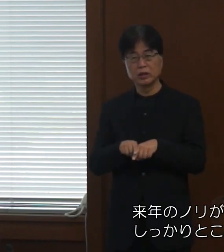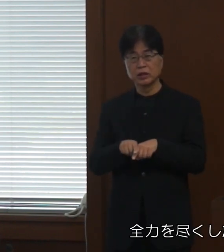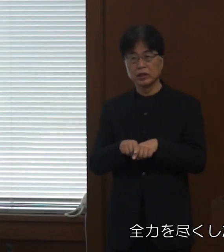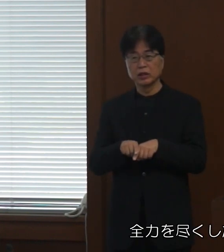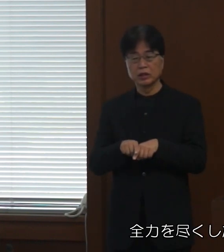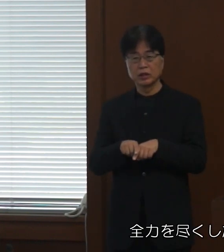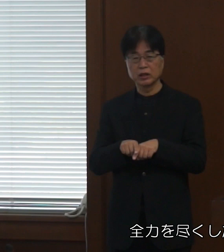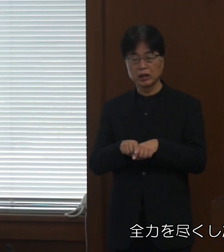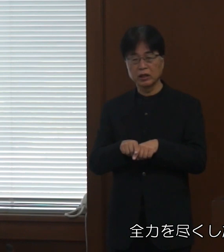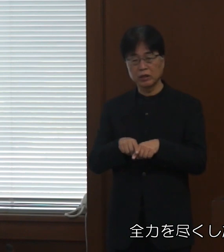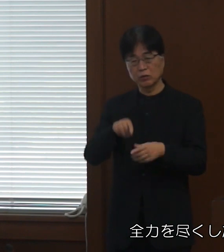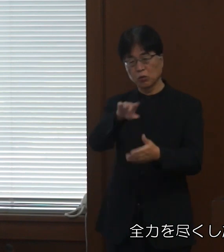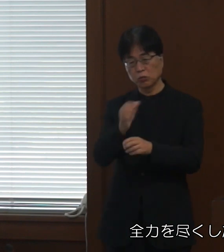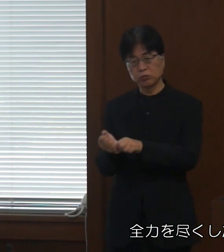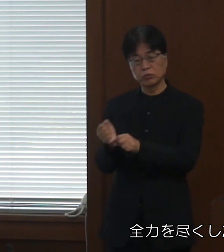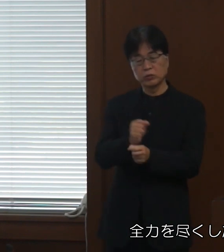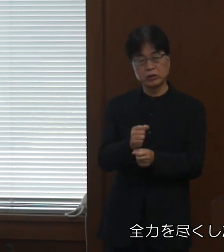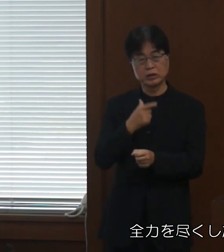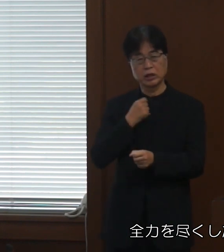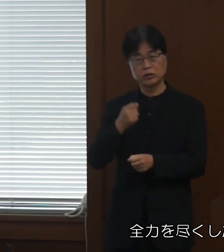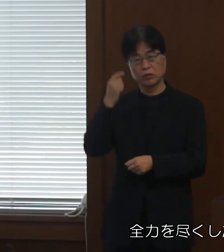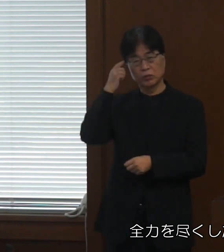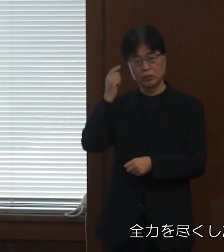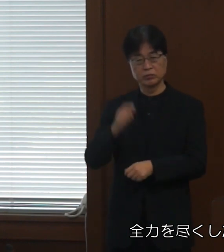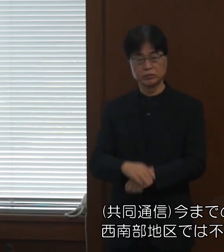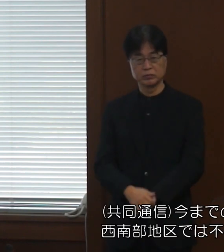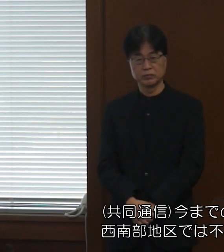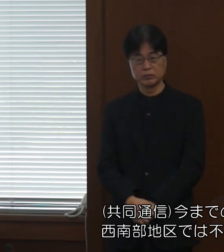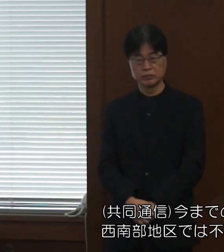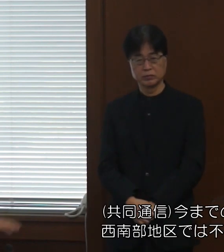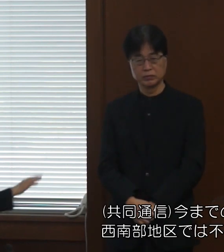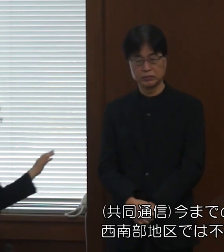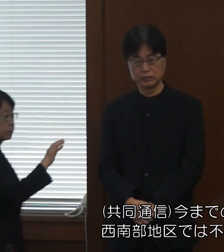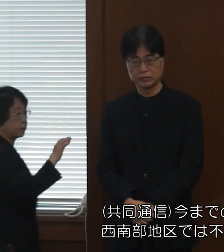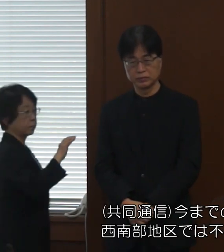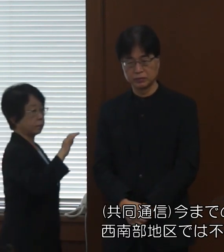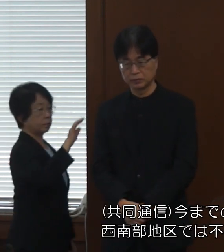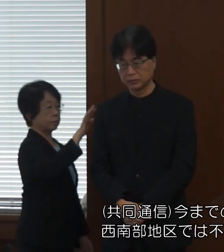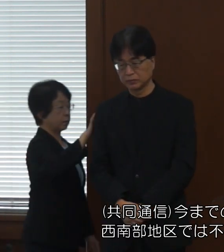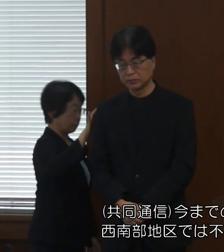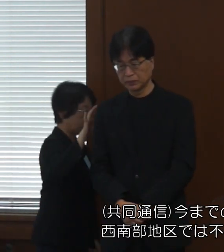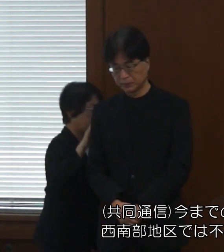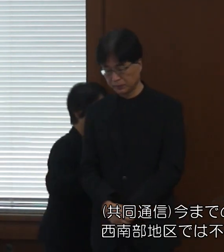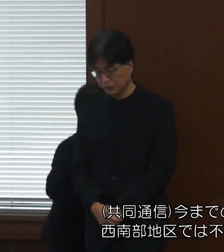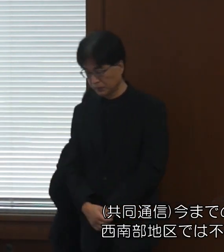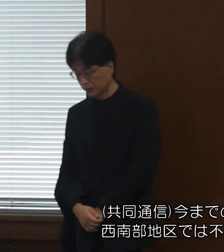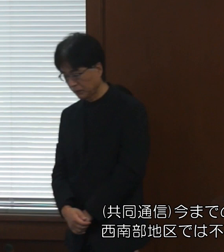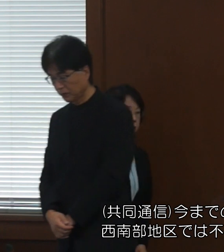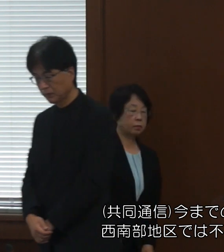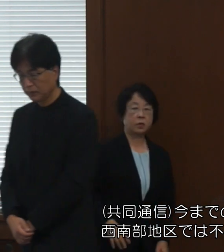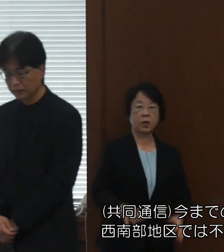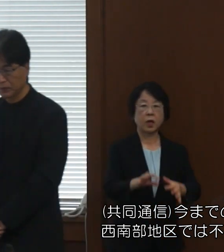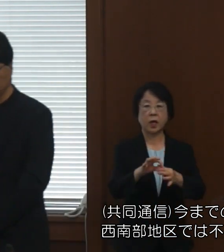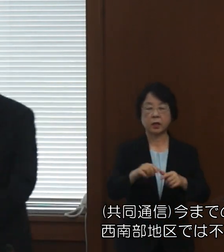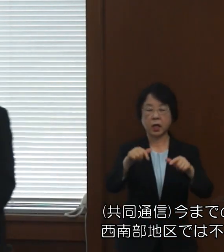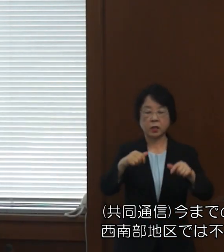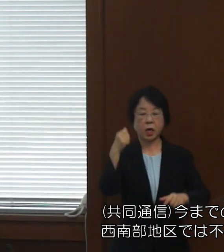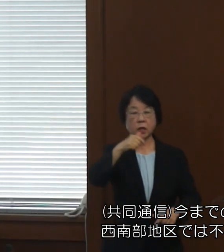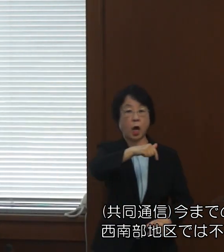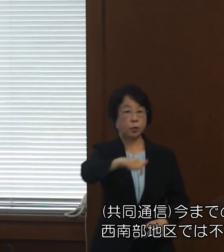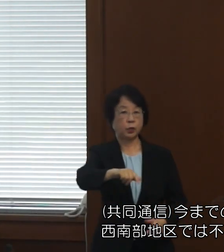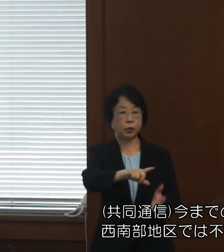を脱するように全力したいと考えております主に関連性ですが西南部地区では